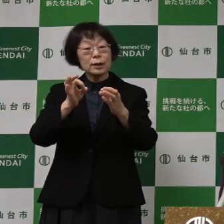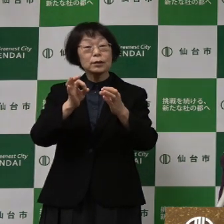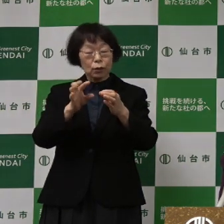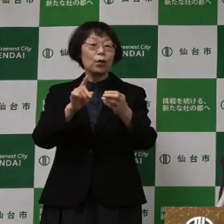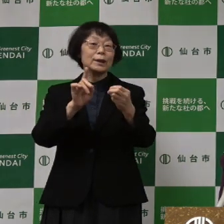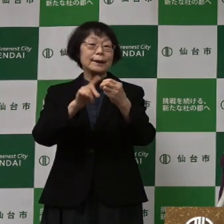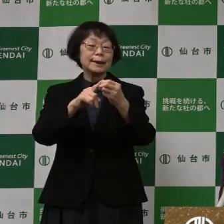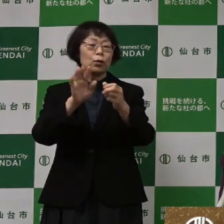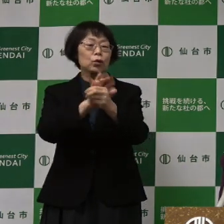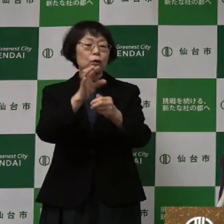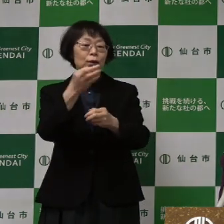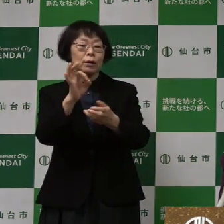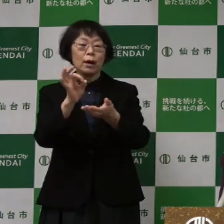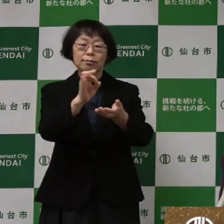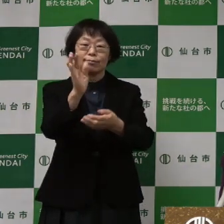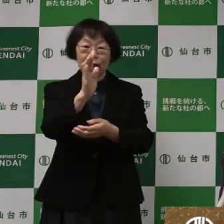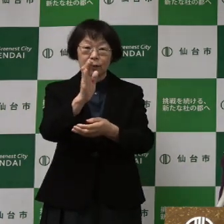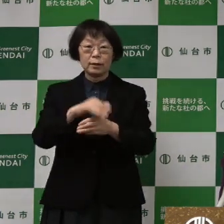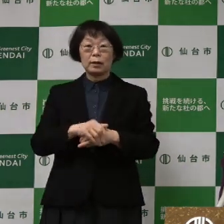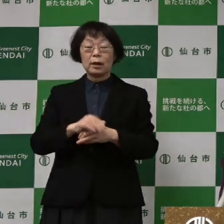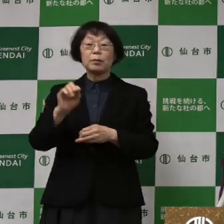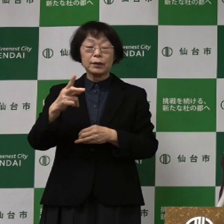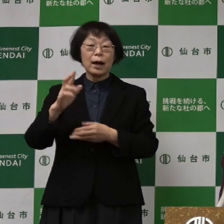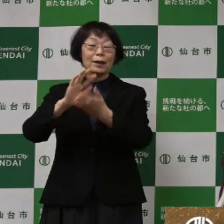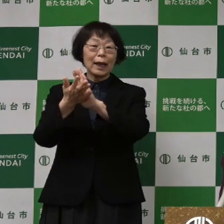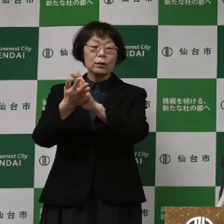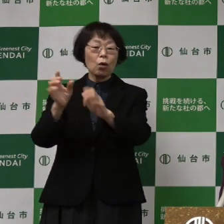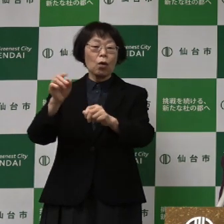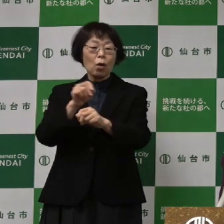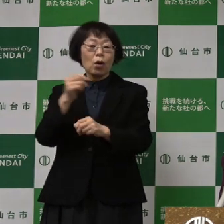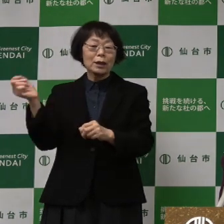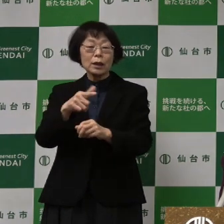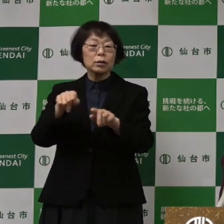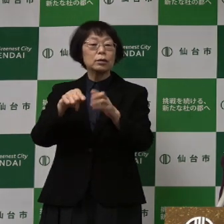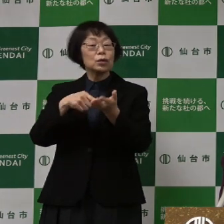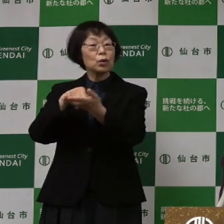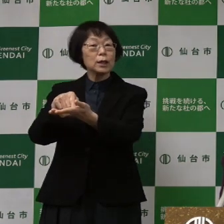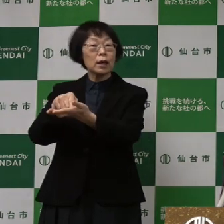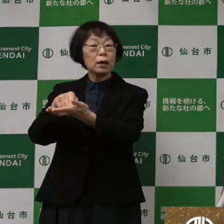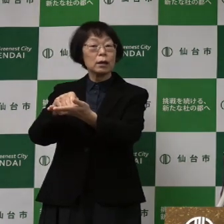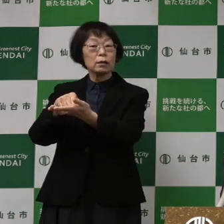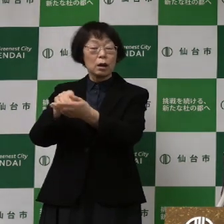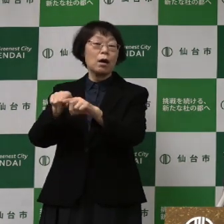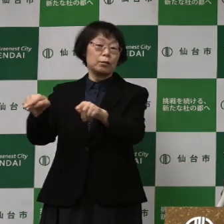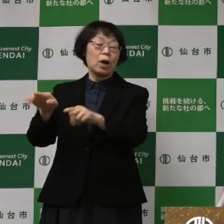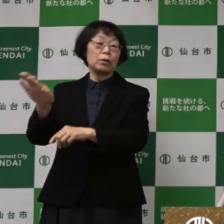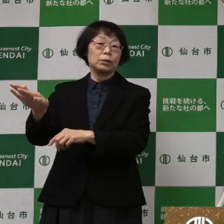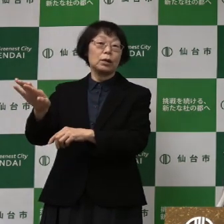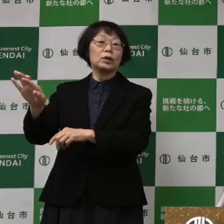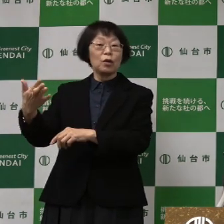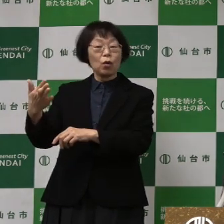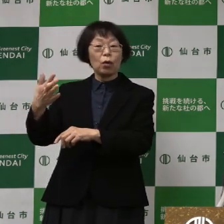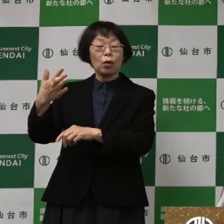ういったものが出てなくてですね、しかも、県の緊急要請が出ている状況ということで、なかなか来